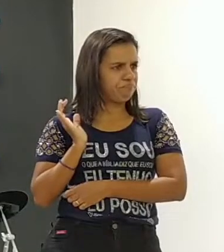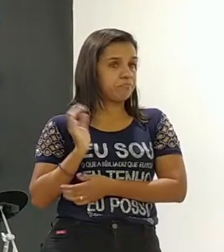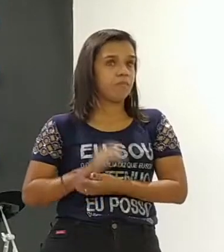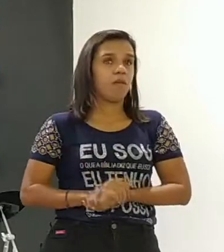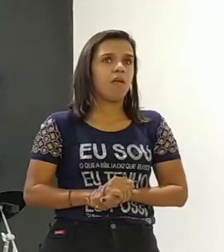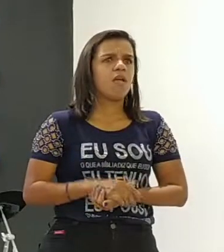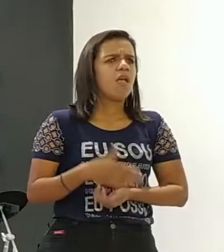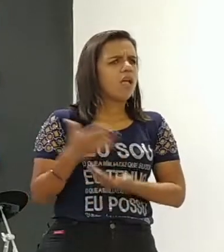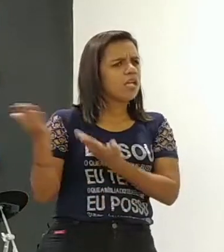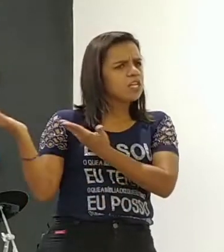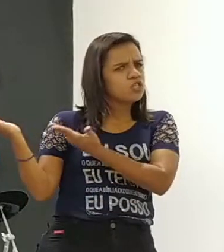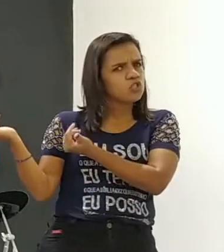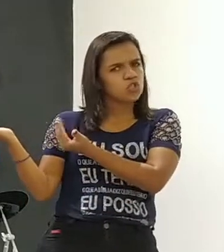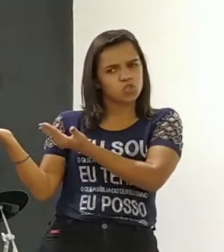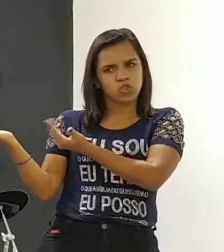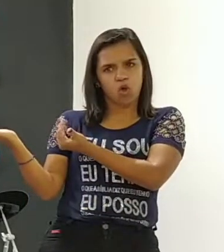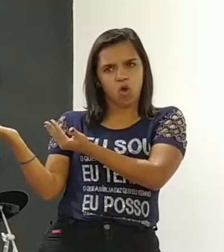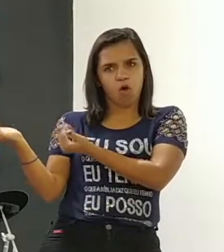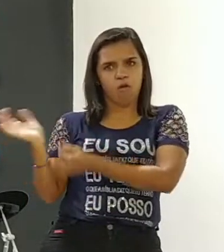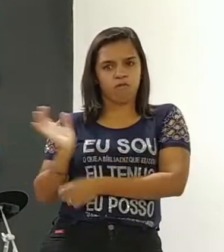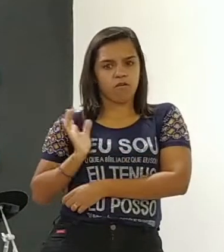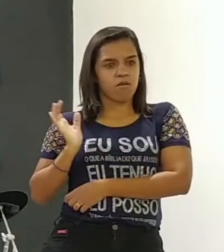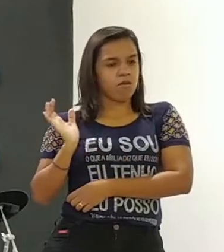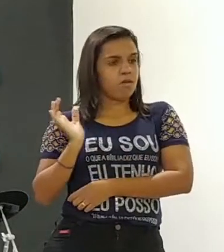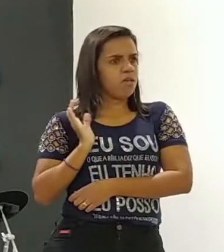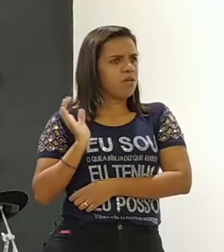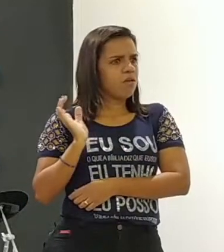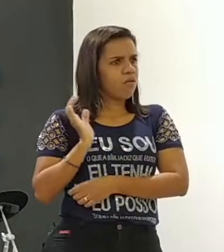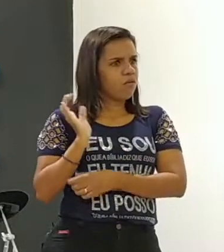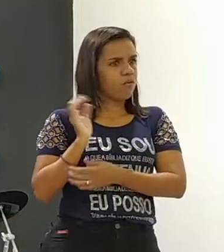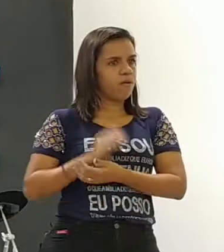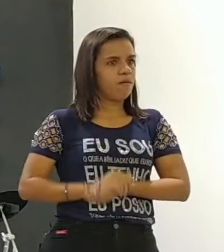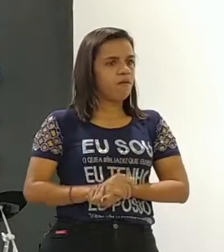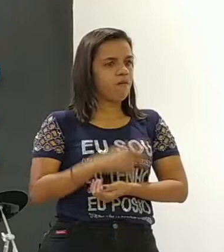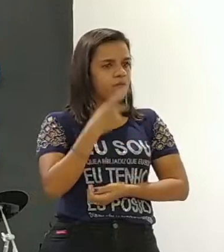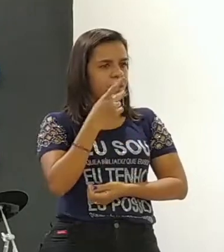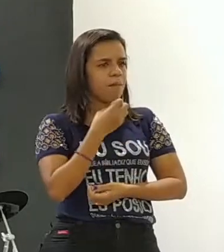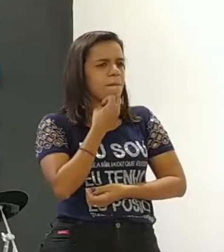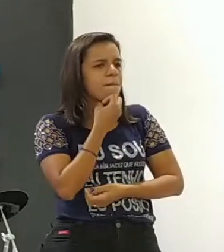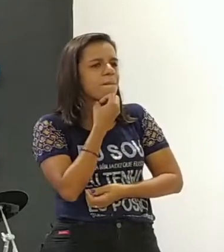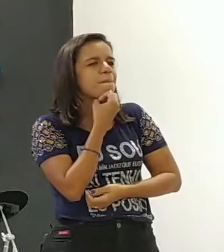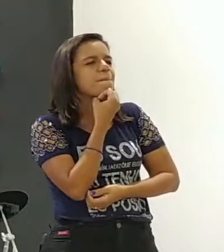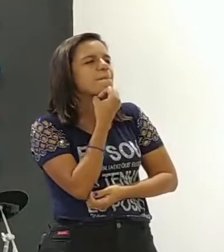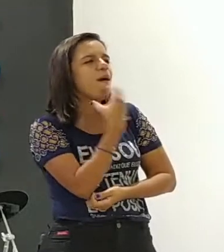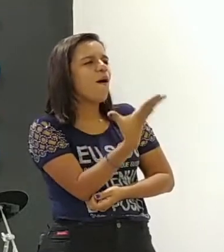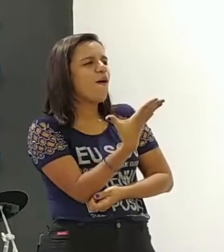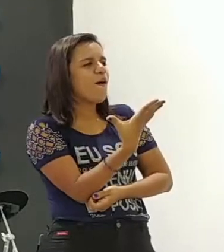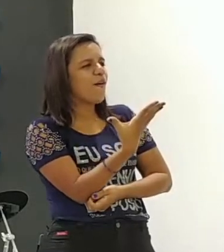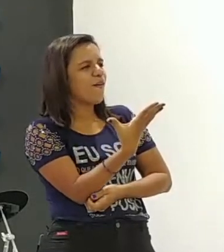E aquele jovem, ele chega e fala para Cristo: bom mestre,